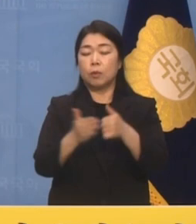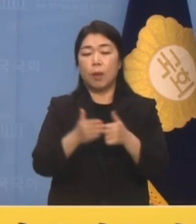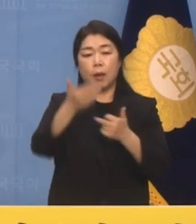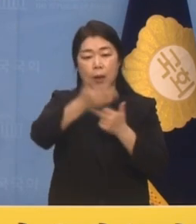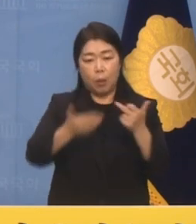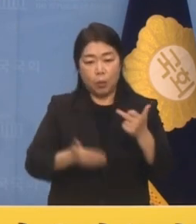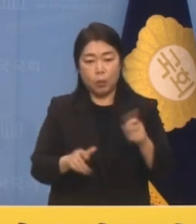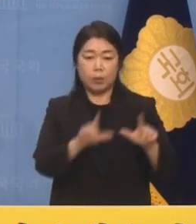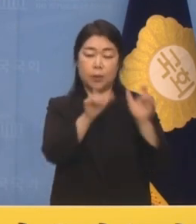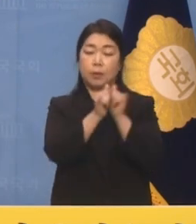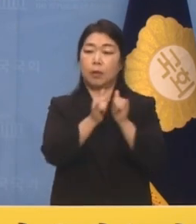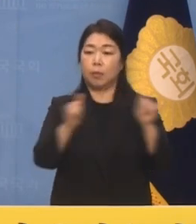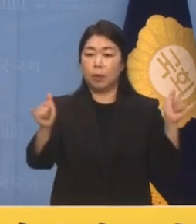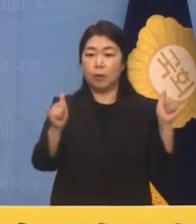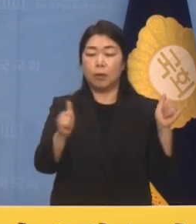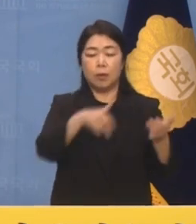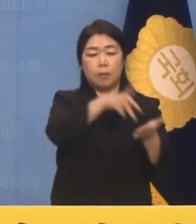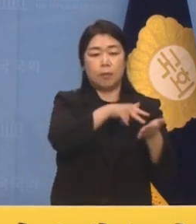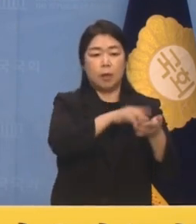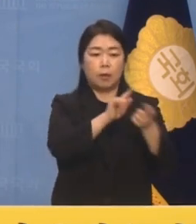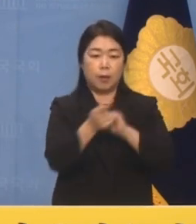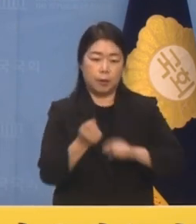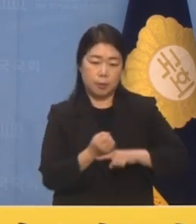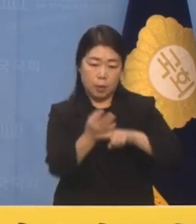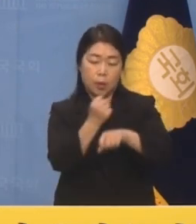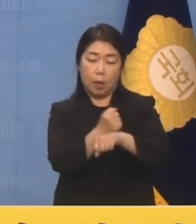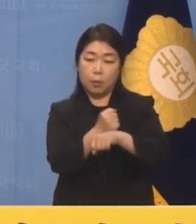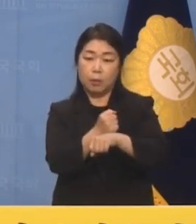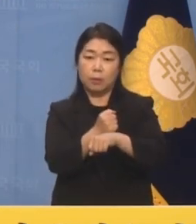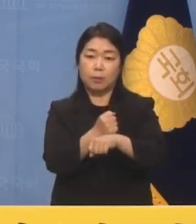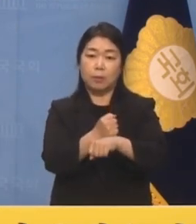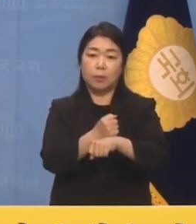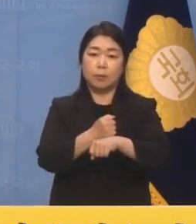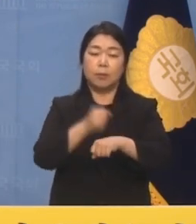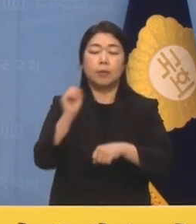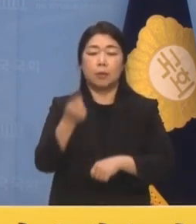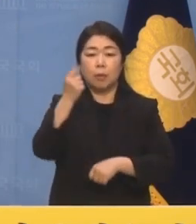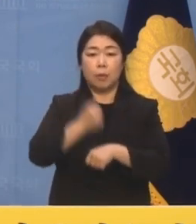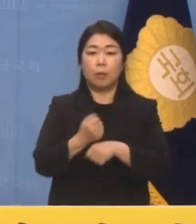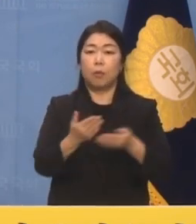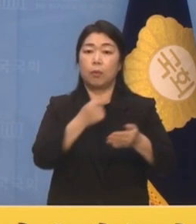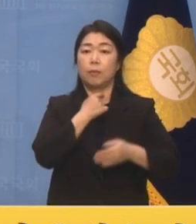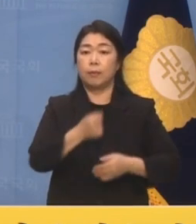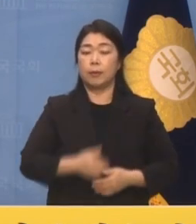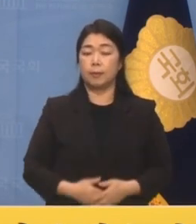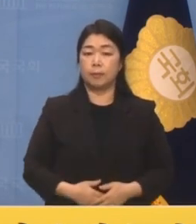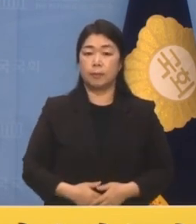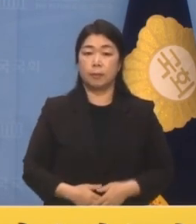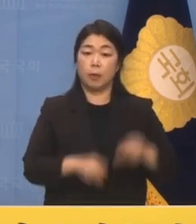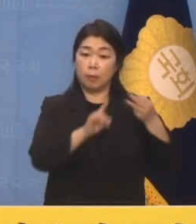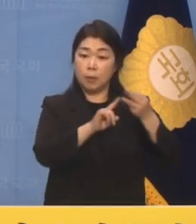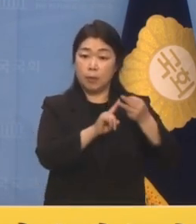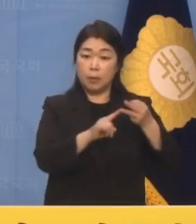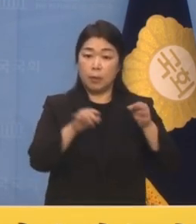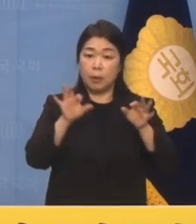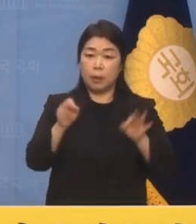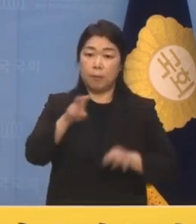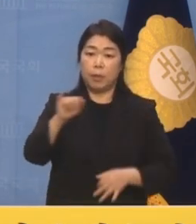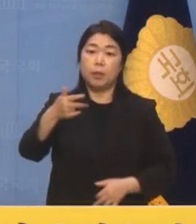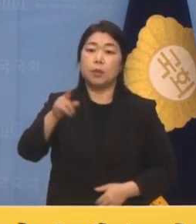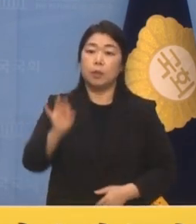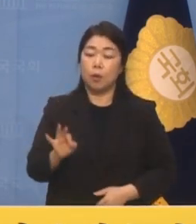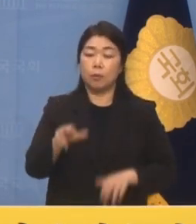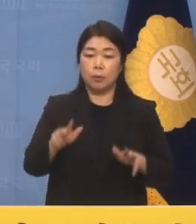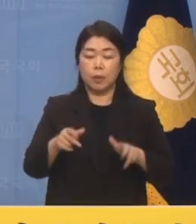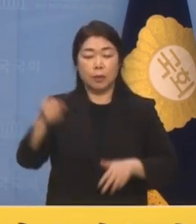강원도 도민분들의 목소리를 더욱 경청하는 계기로 만들고자 합니다. 비례 13번 김민정 후보는 이 자리에